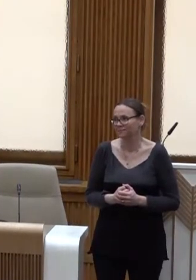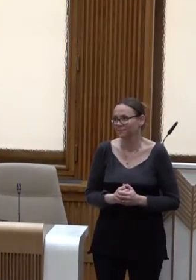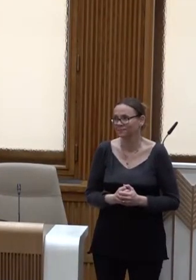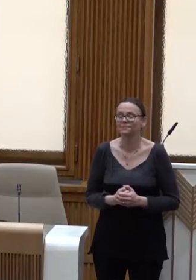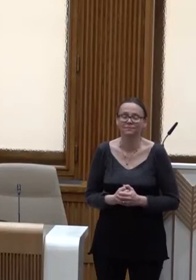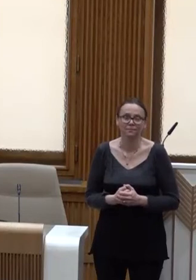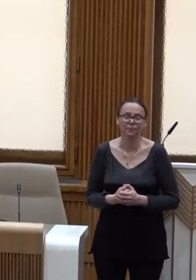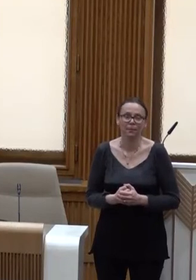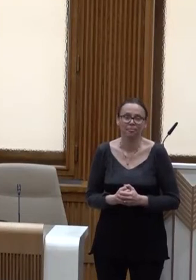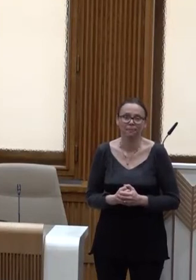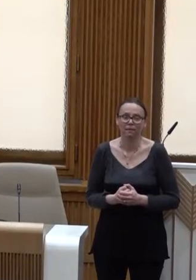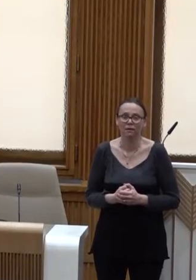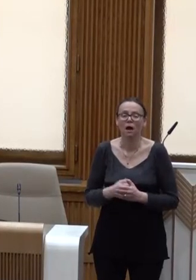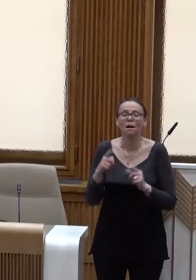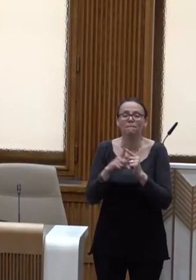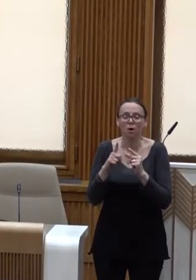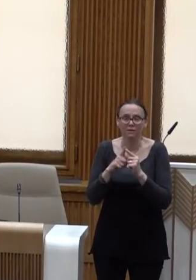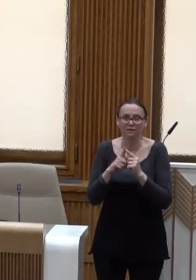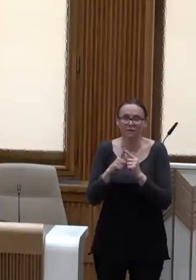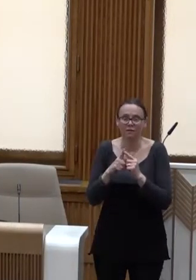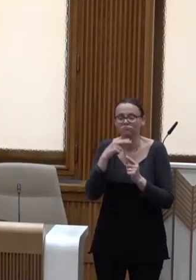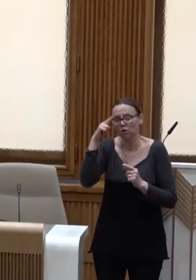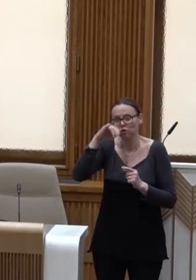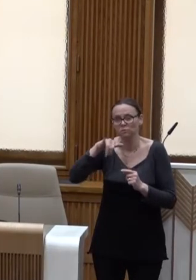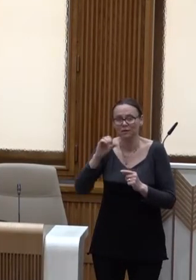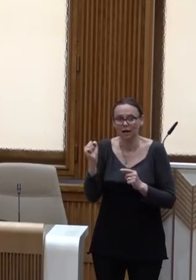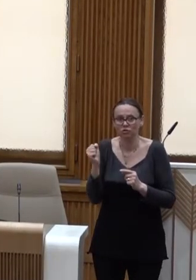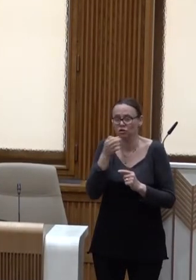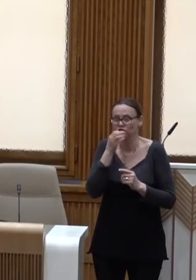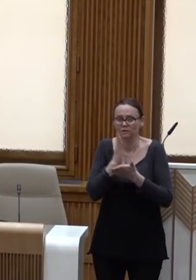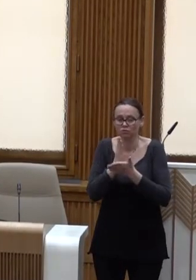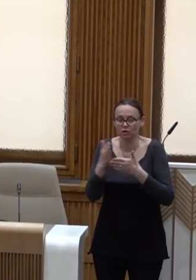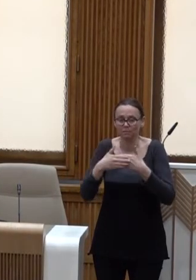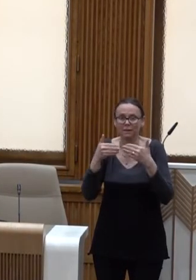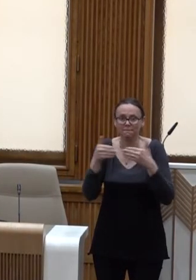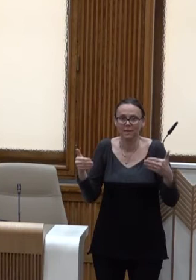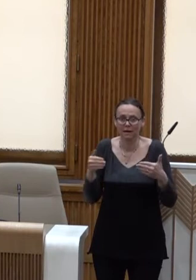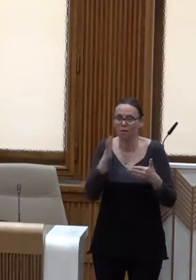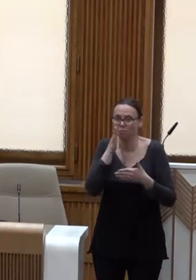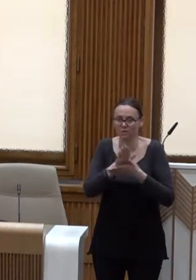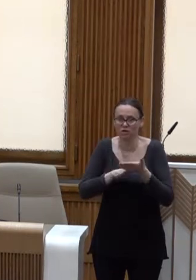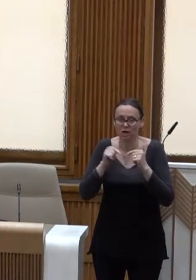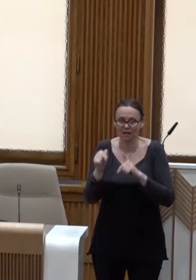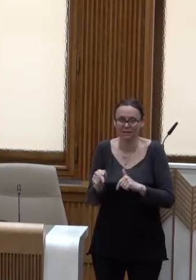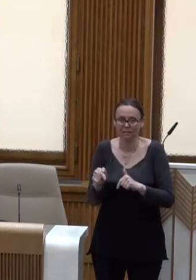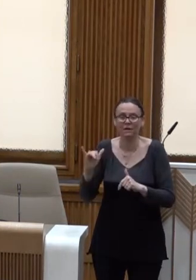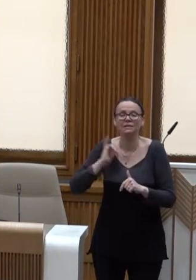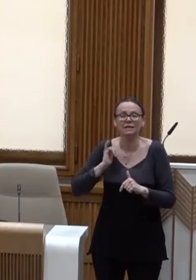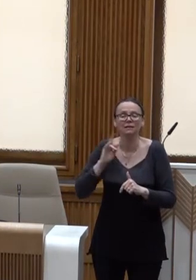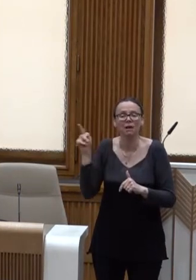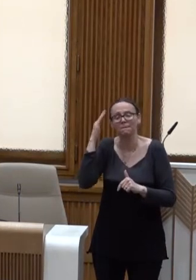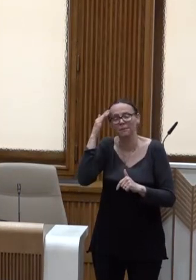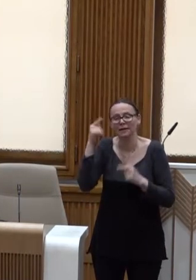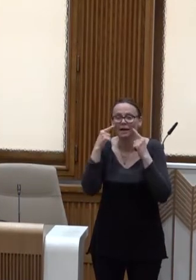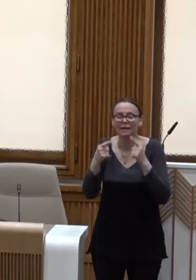Ja, se slišimo. Susana Berman, Pop TV. Gospod Janša, če smo že ravno pri meji, bom najprej začela s tem. Zanima me vaše mnenje